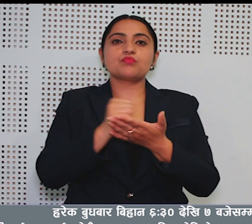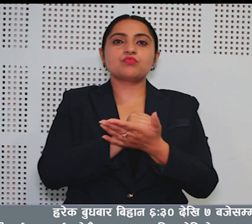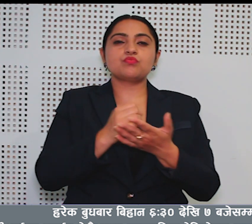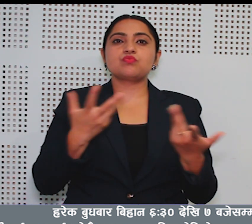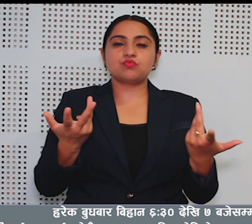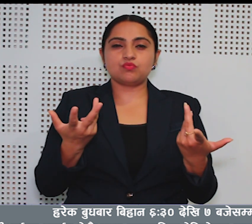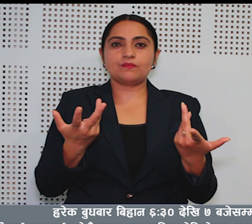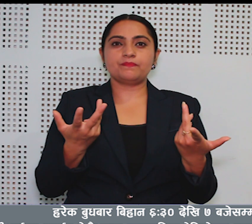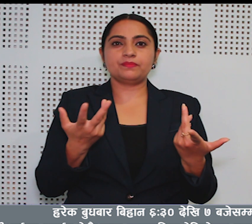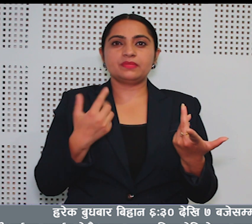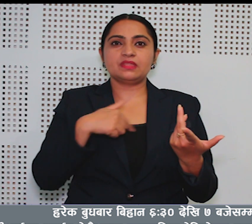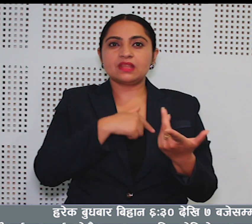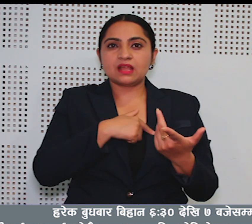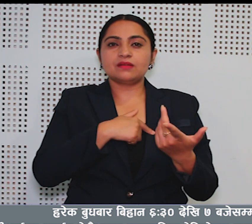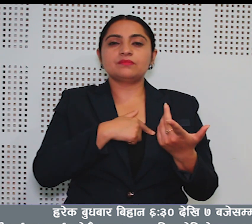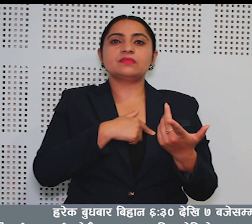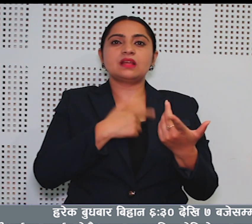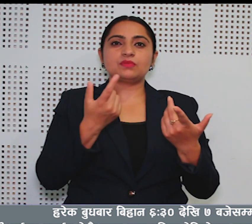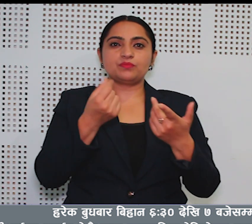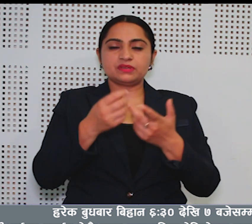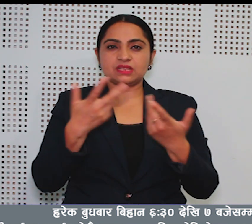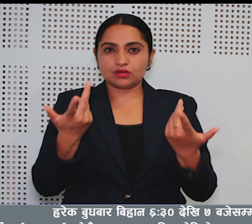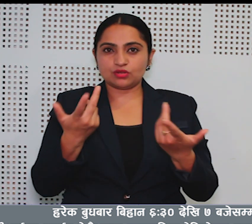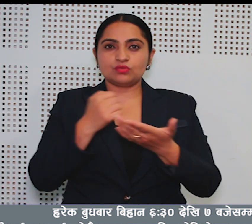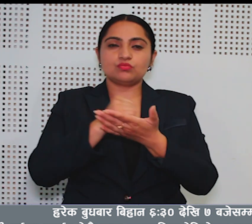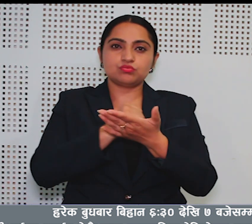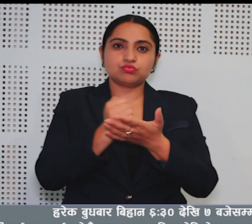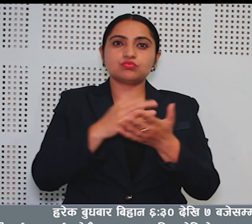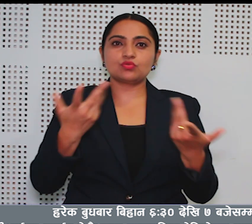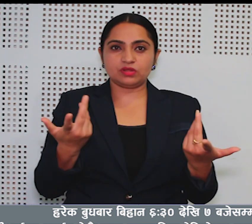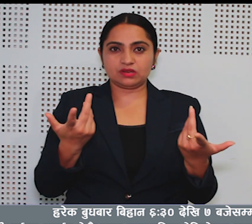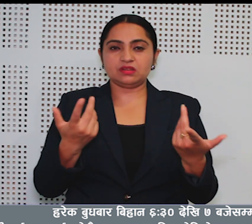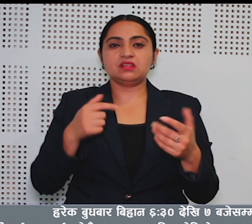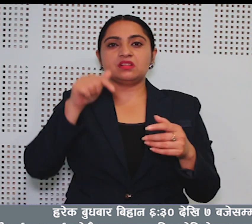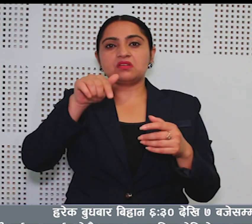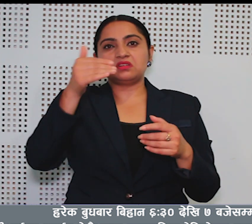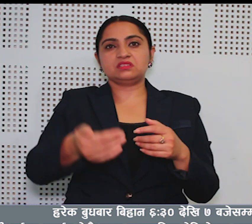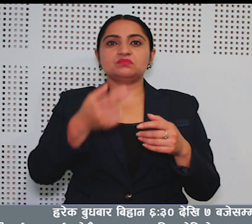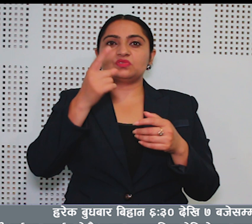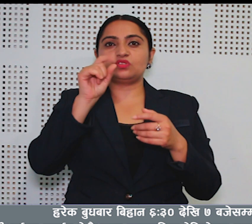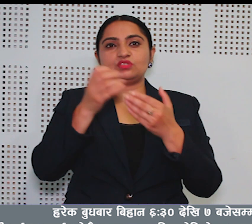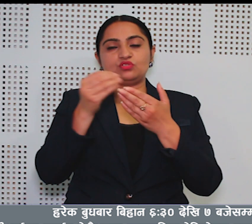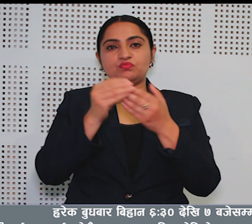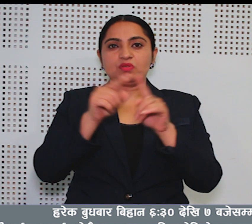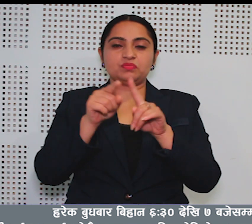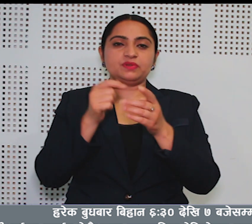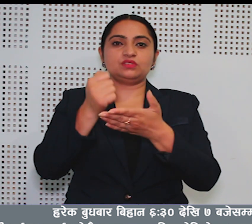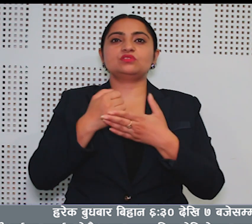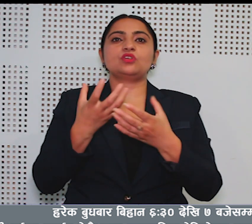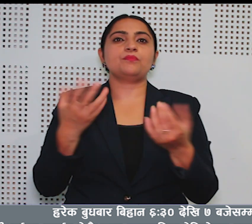सबके पैसा देवे 10,000 के छले लिख के ल गेल, लेकिन 10 रुपया नहीं पैली। हमार घर भेले रमदेया भारी वार्ड नंबर 1